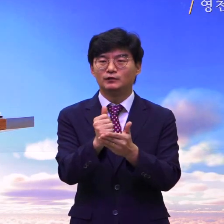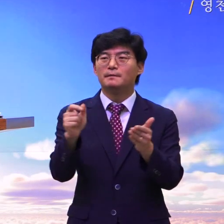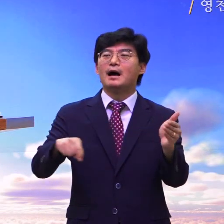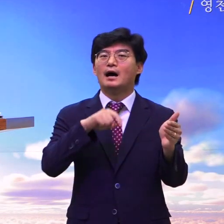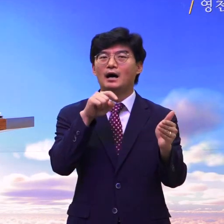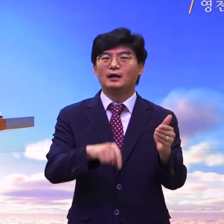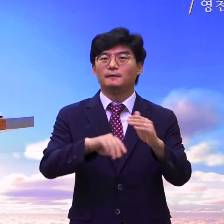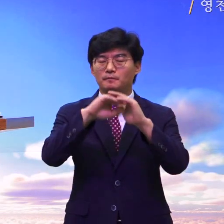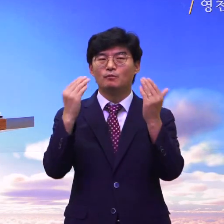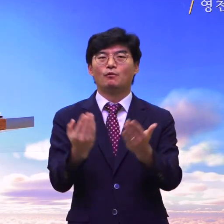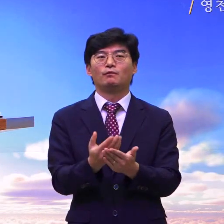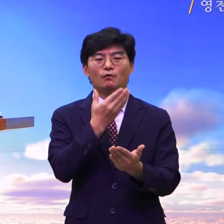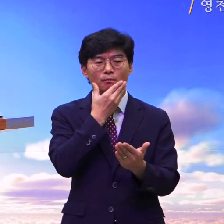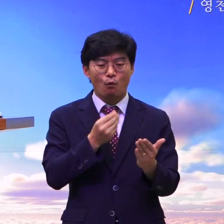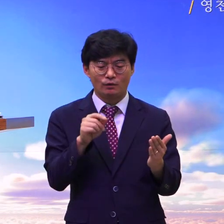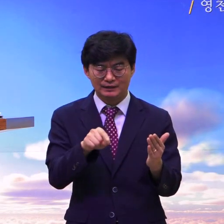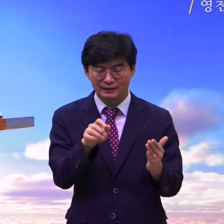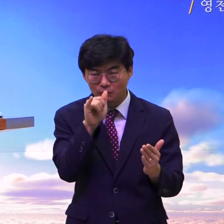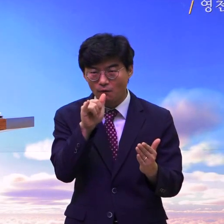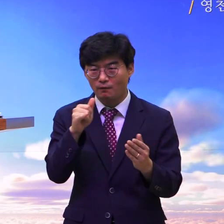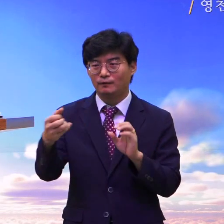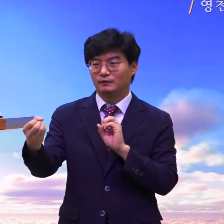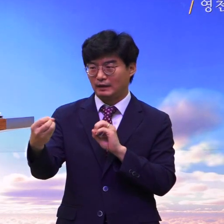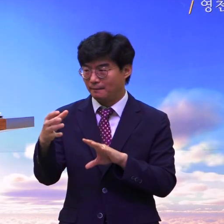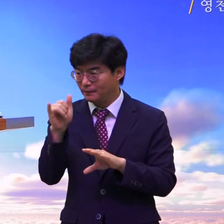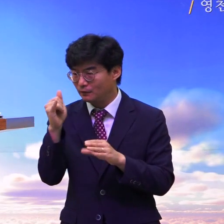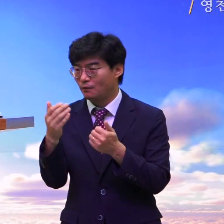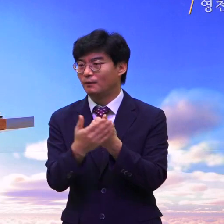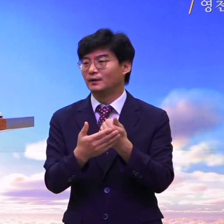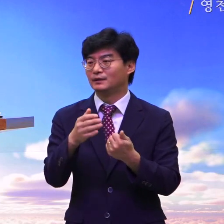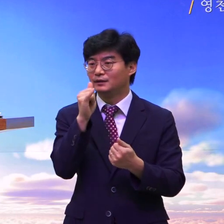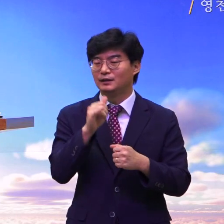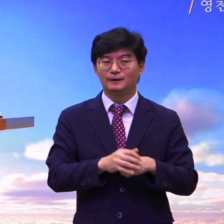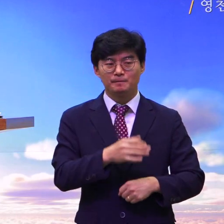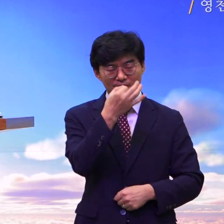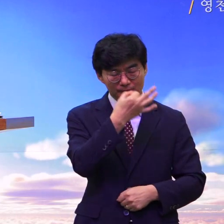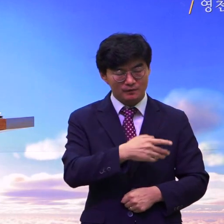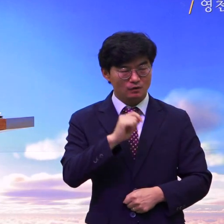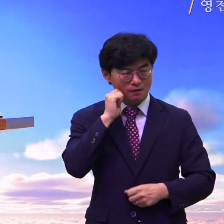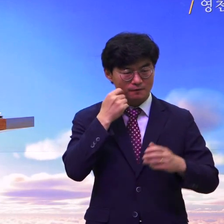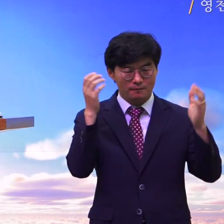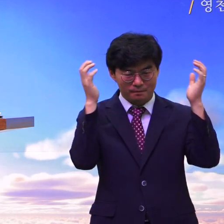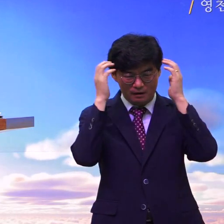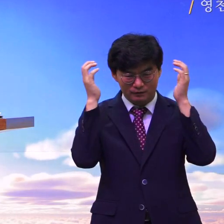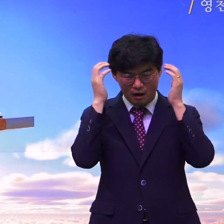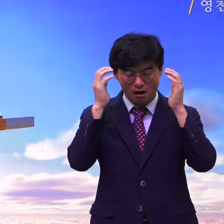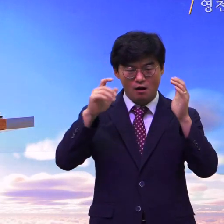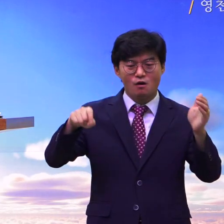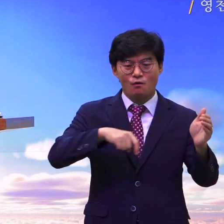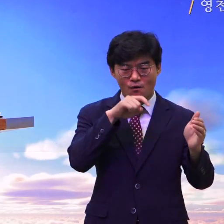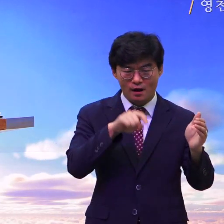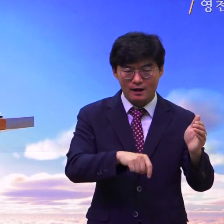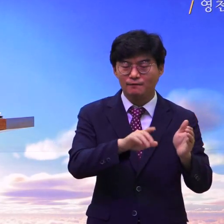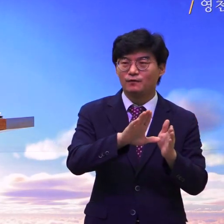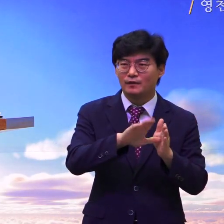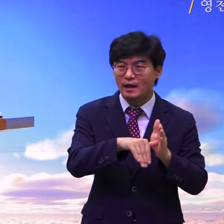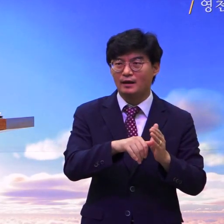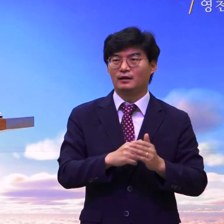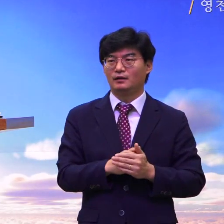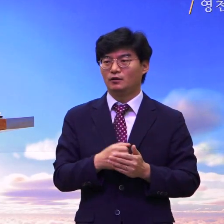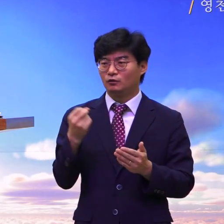안에 모든 해답이 있습니다. 이 어렵고 힘든 이때에, 그리고 이때를 지나서 이 이육을 산다 할지라도